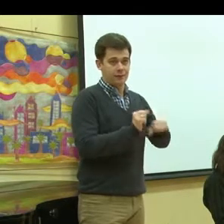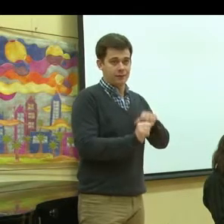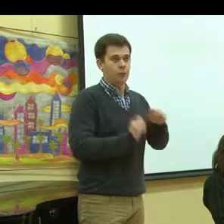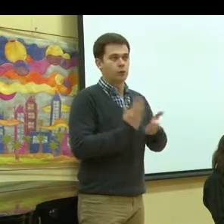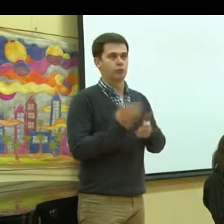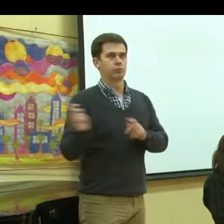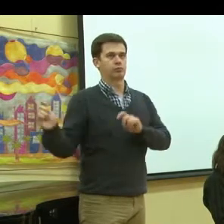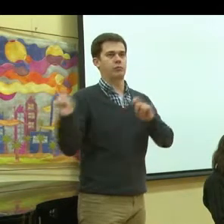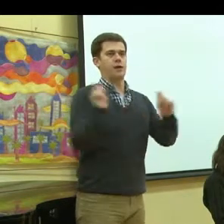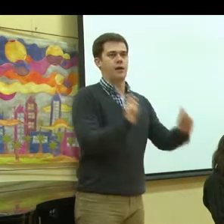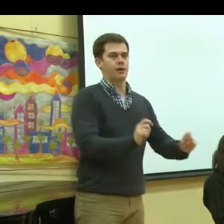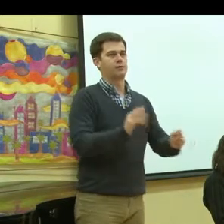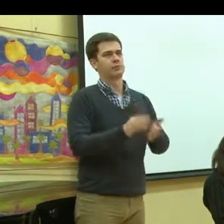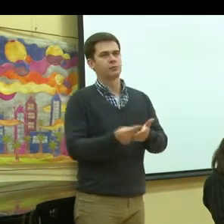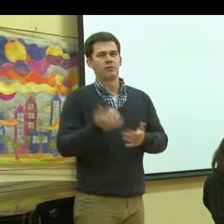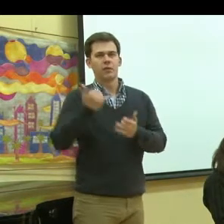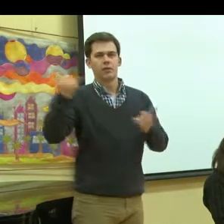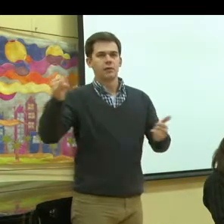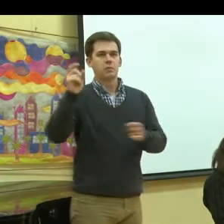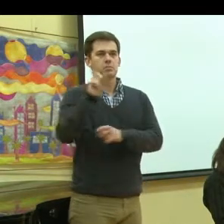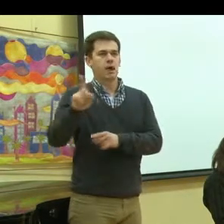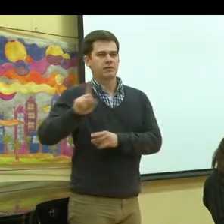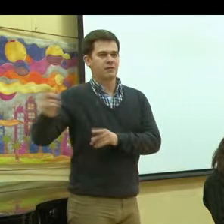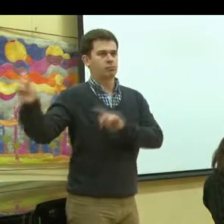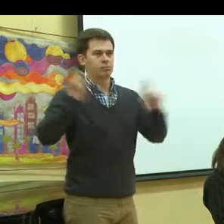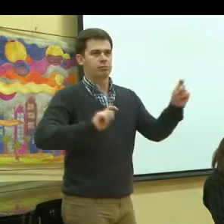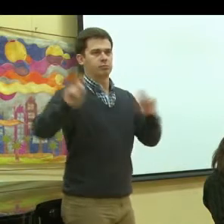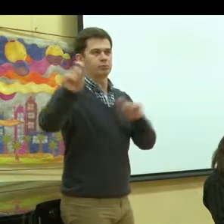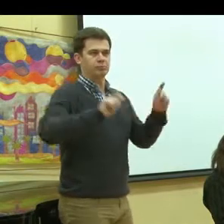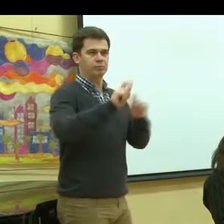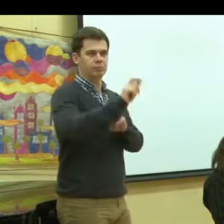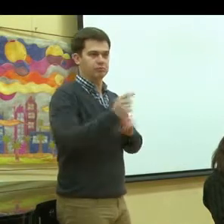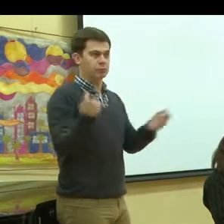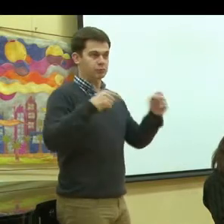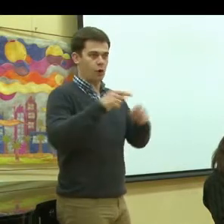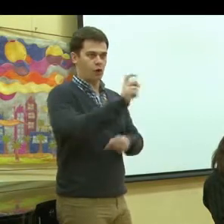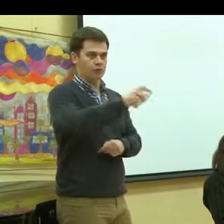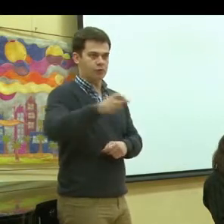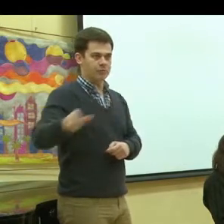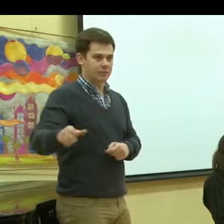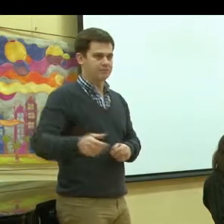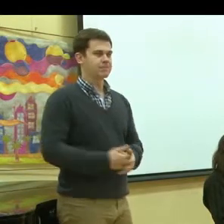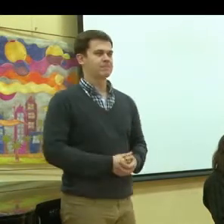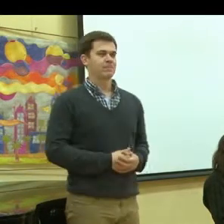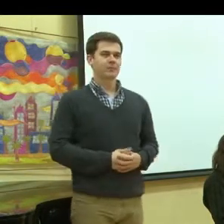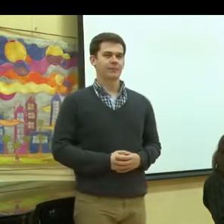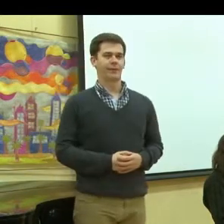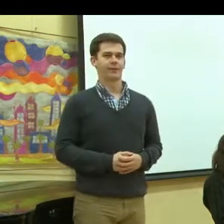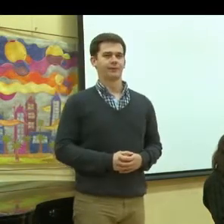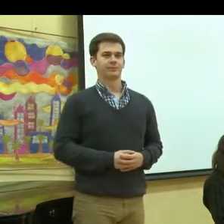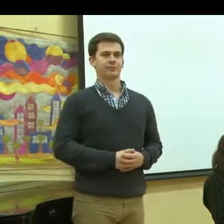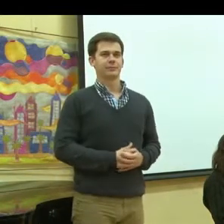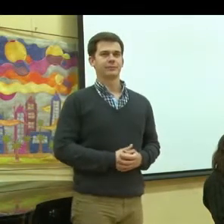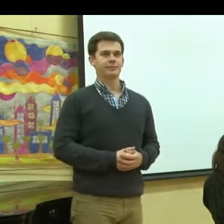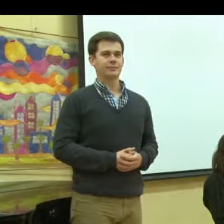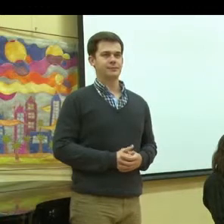przybywają pierwsi imigranci. Argentyna otwiera swoje granice właśnie na nowych obywateli z zewnątrz. I jest así como llegan